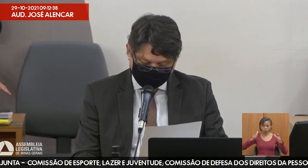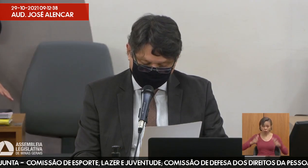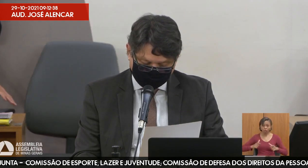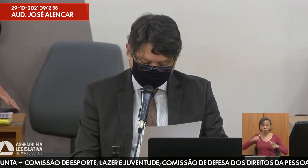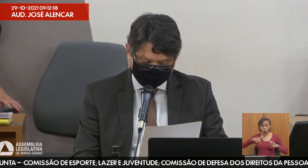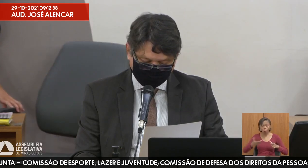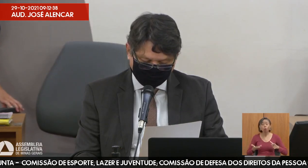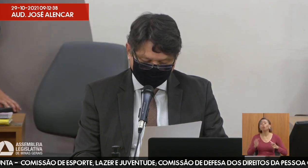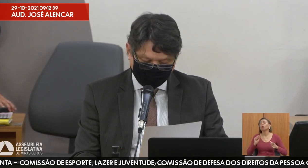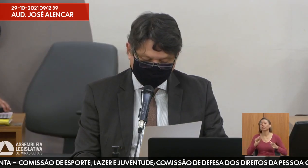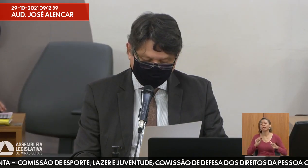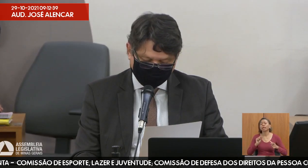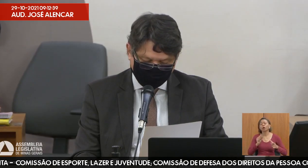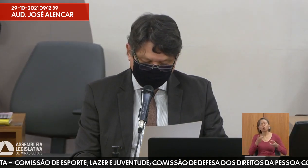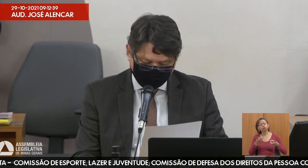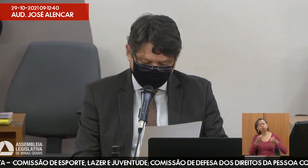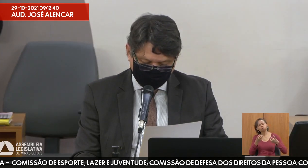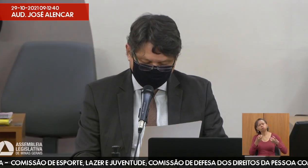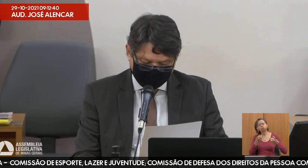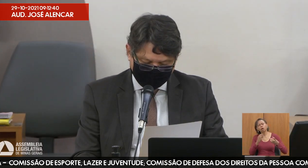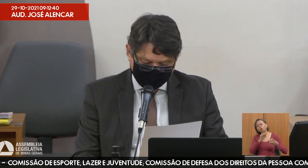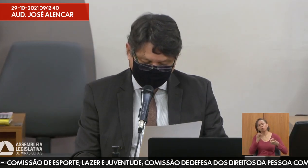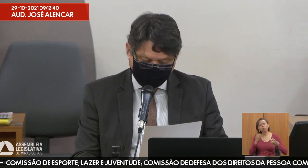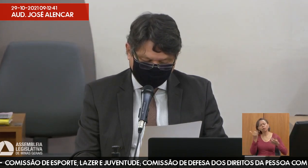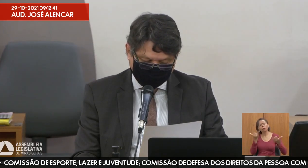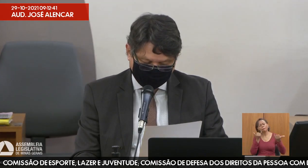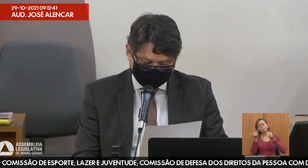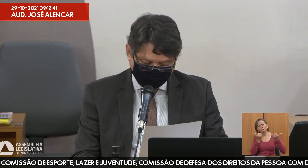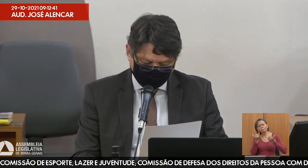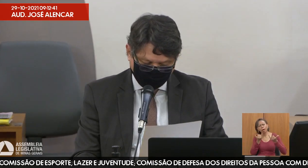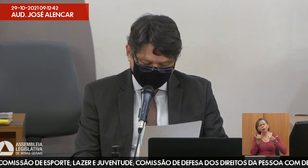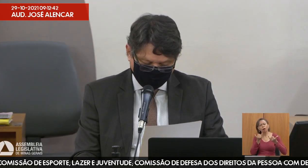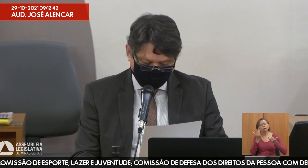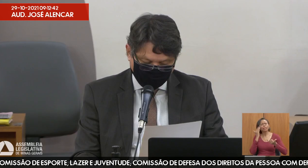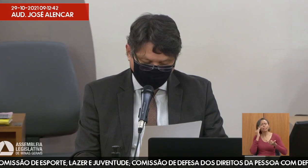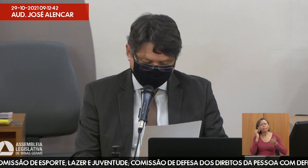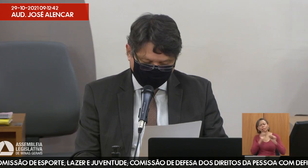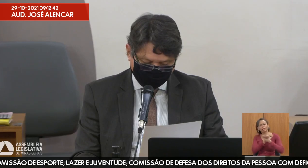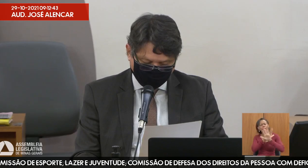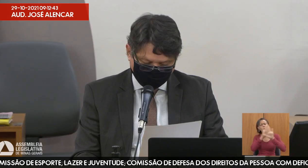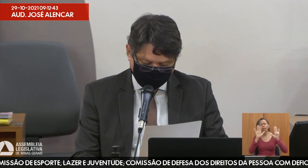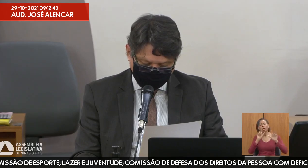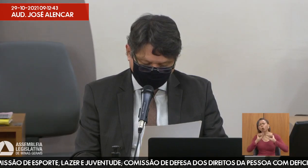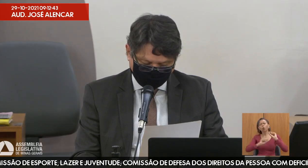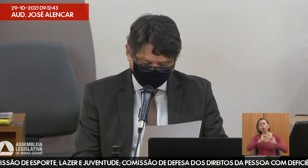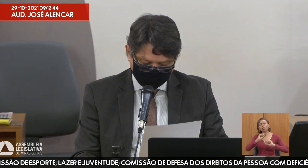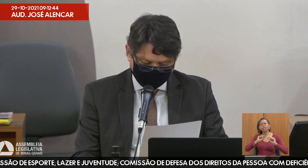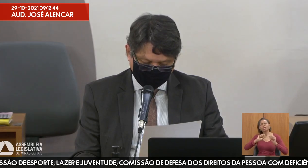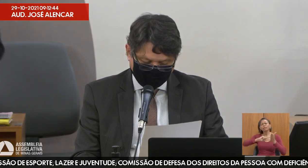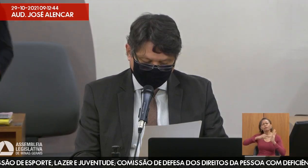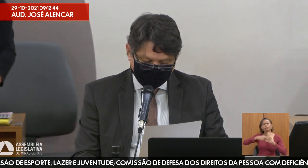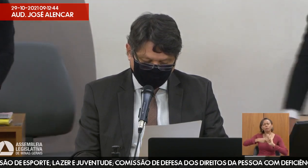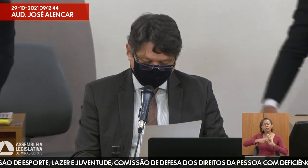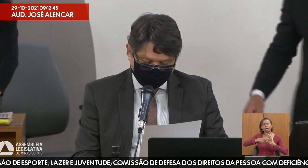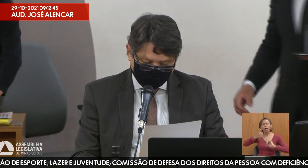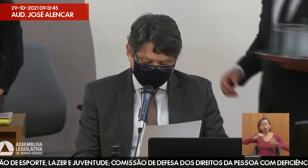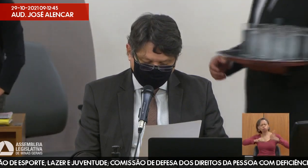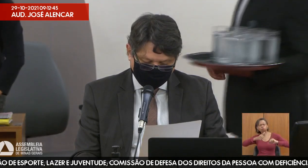vocês, entender melhor a avaliação biopsicossocial, como serão colhidos